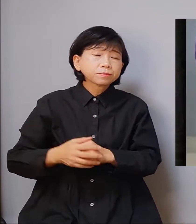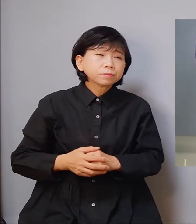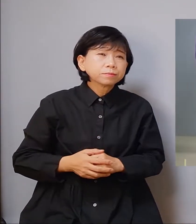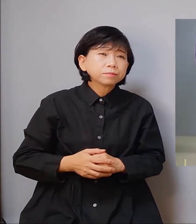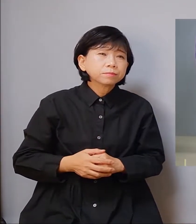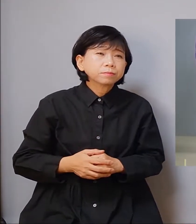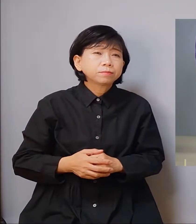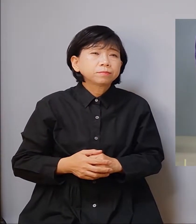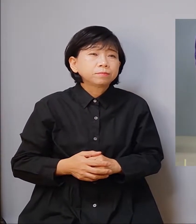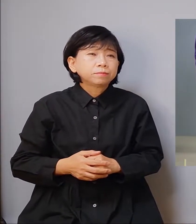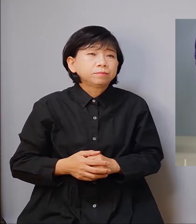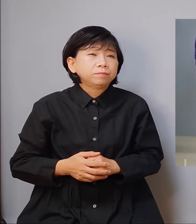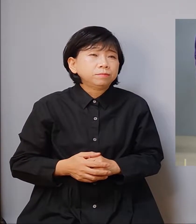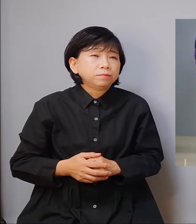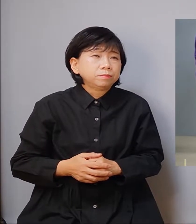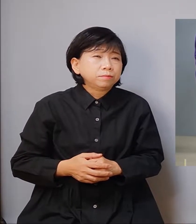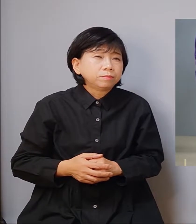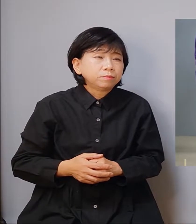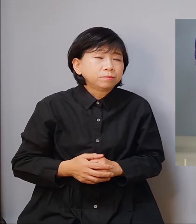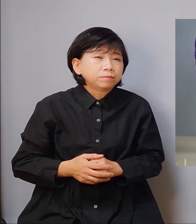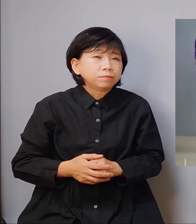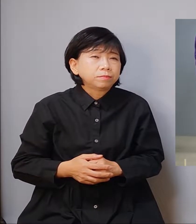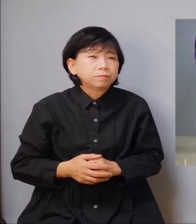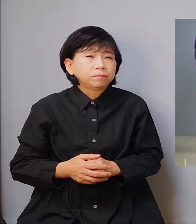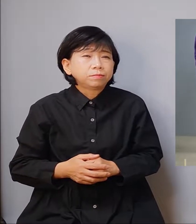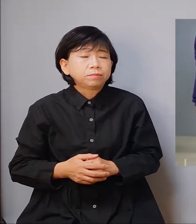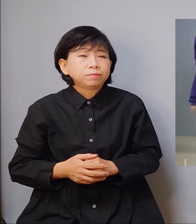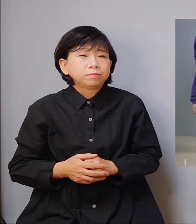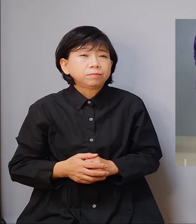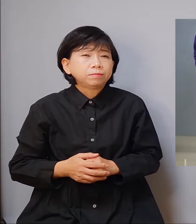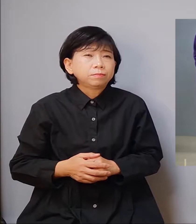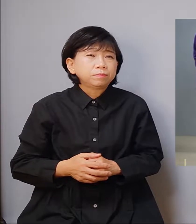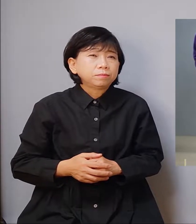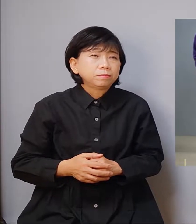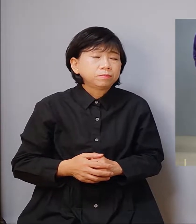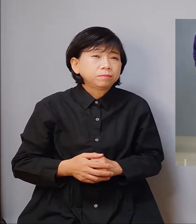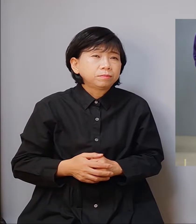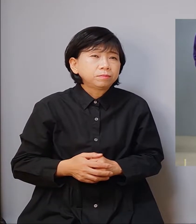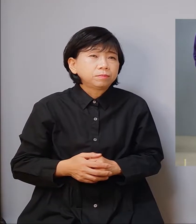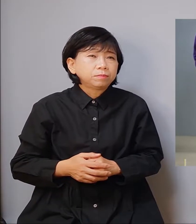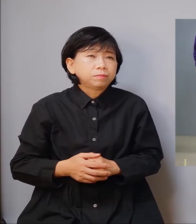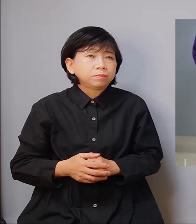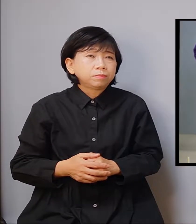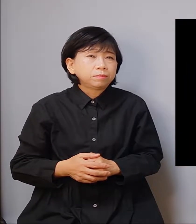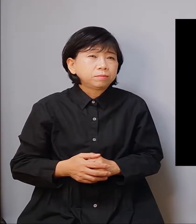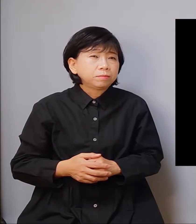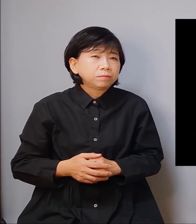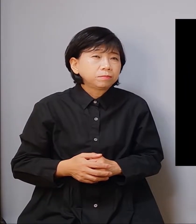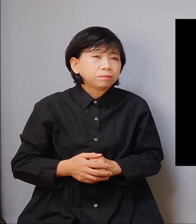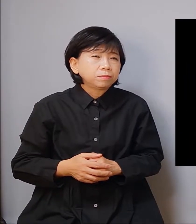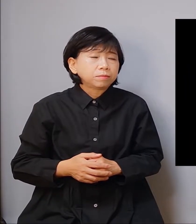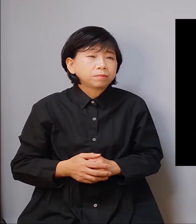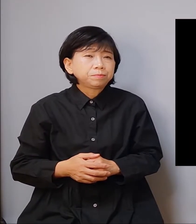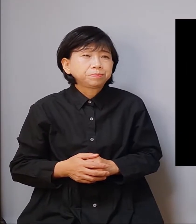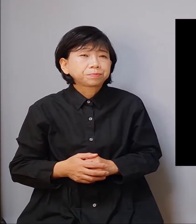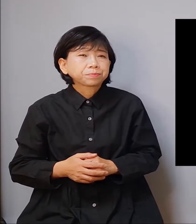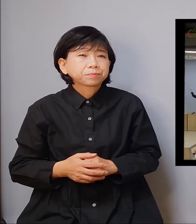못하려다 보듯 오인의 길은 여호와께서 인정하시는 악인의 길은 망하려다. 아멘.